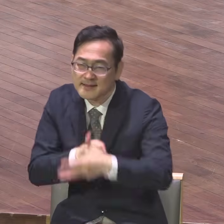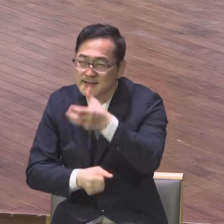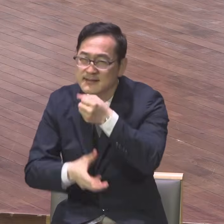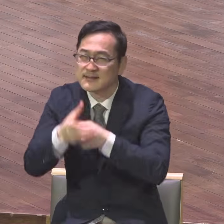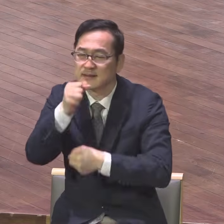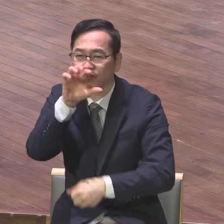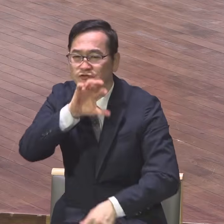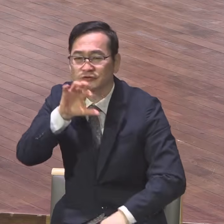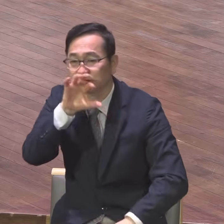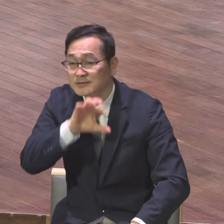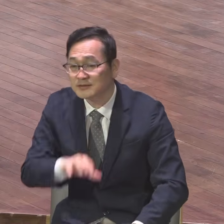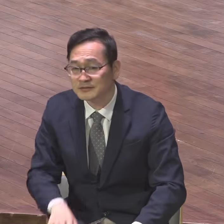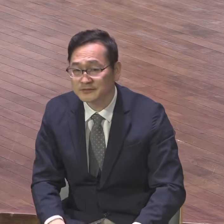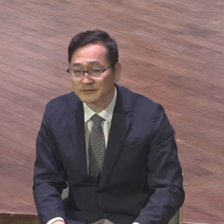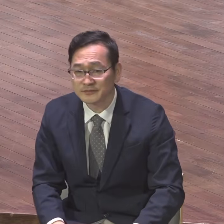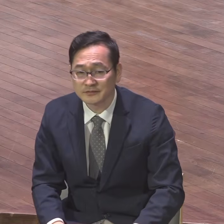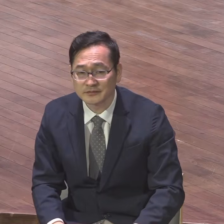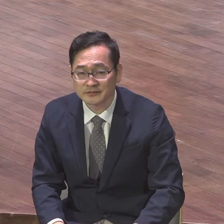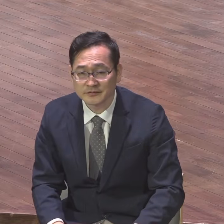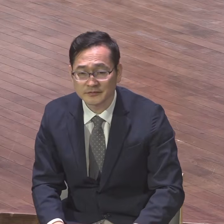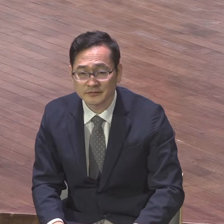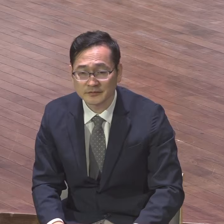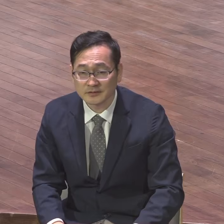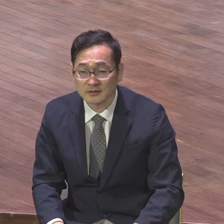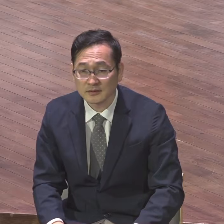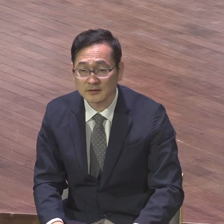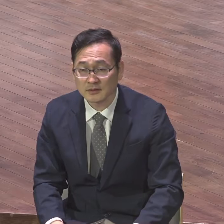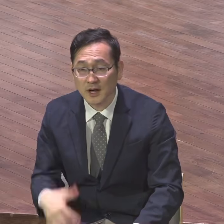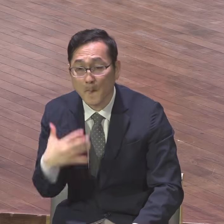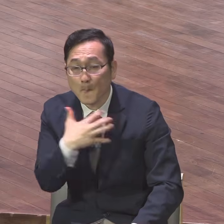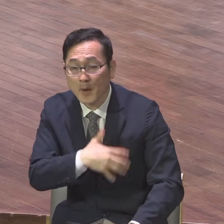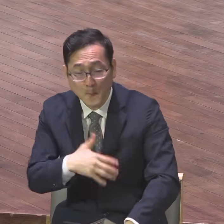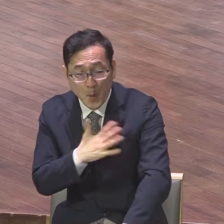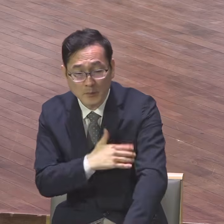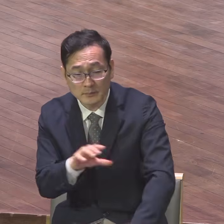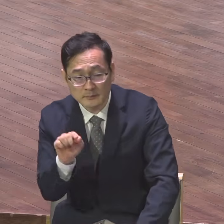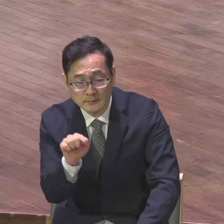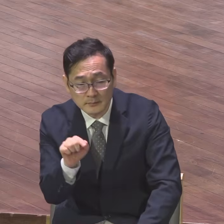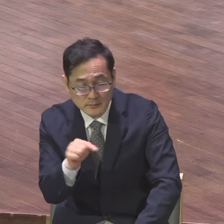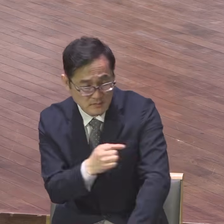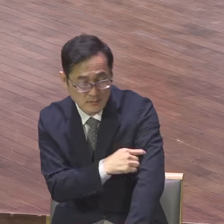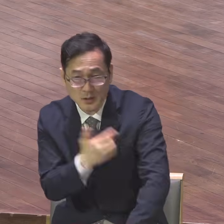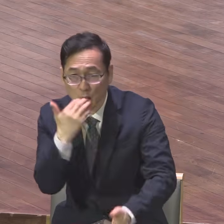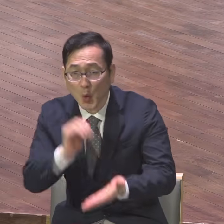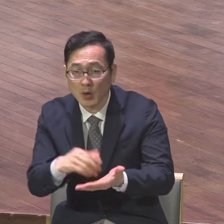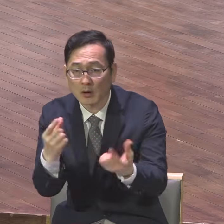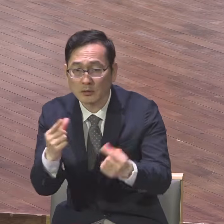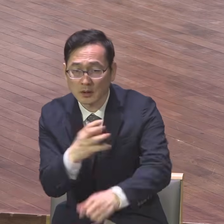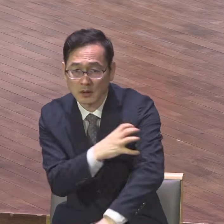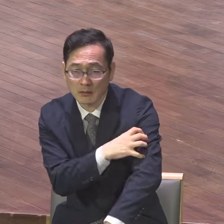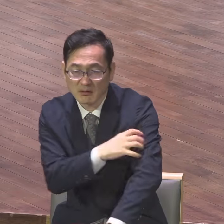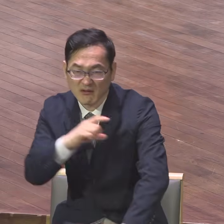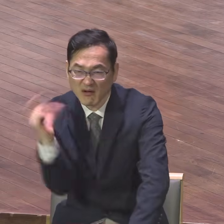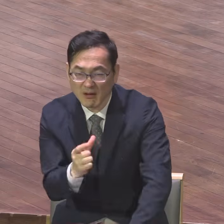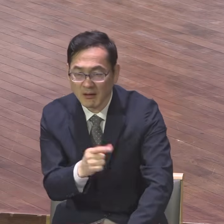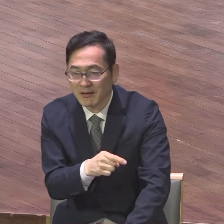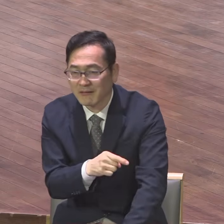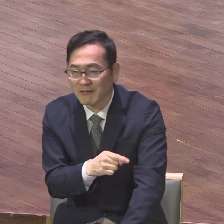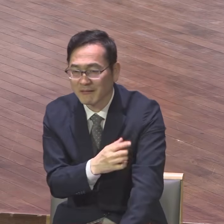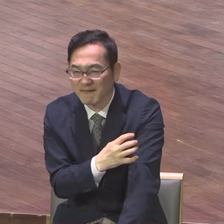운동 선수들 몸을 만져보세요. 돌덩어리 돌덩어리. 넌 깜짝 놀랄